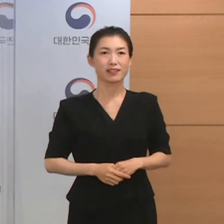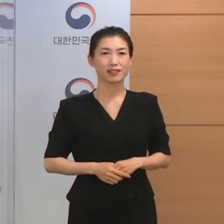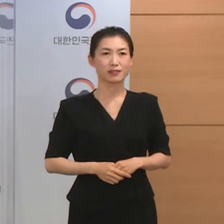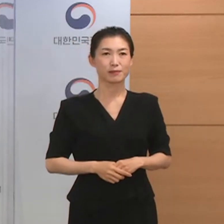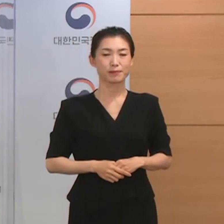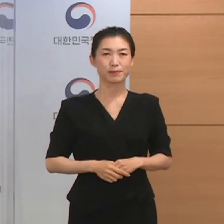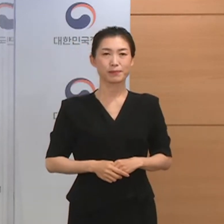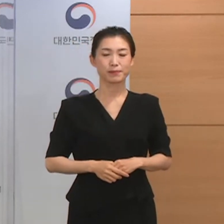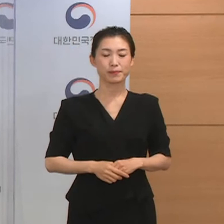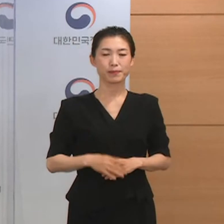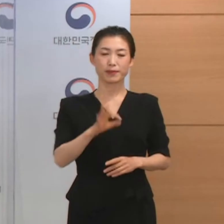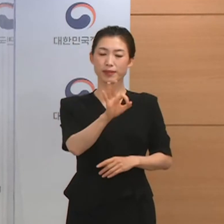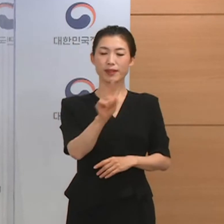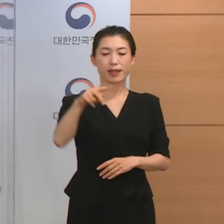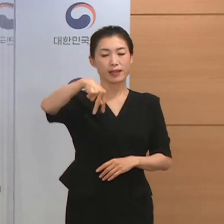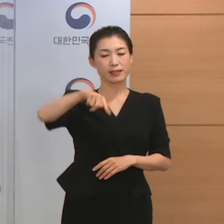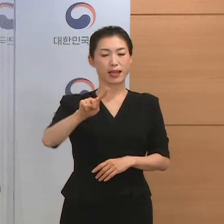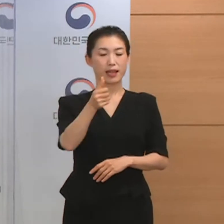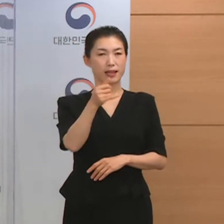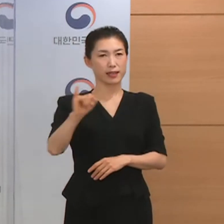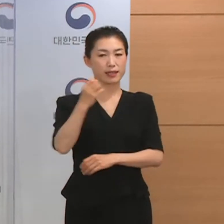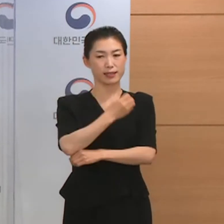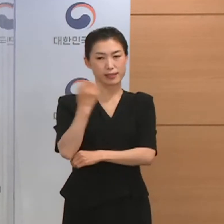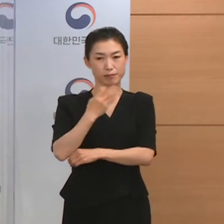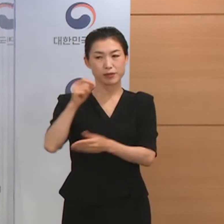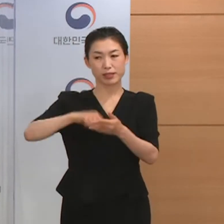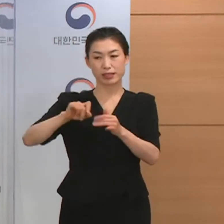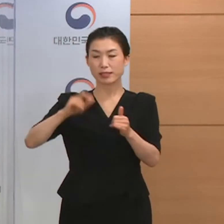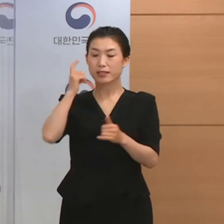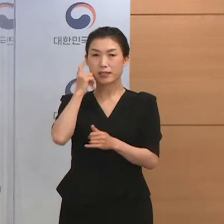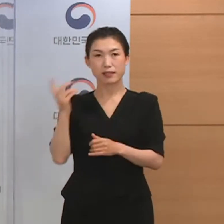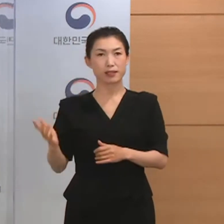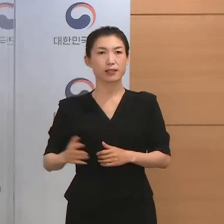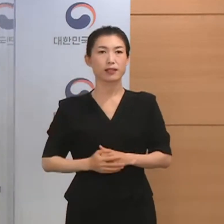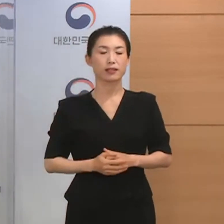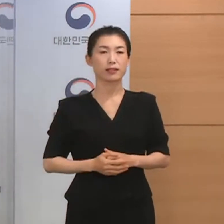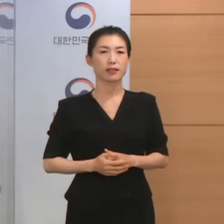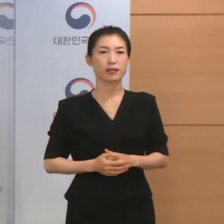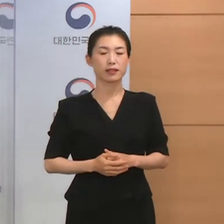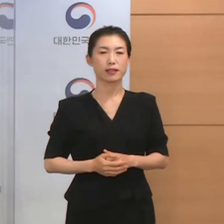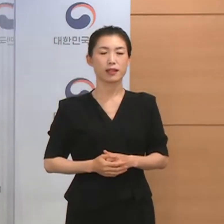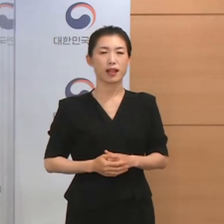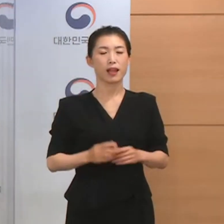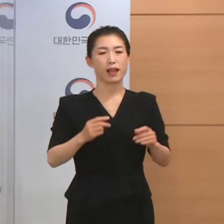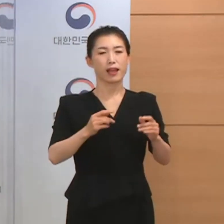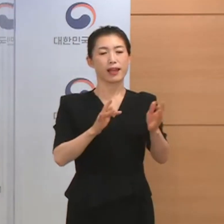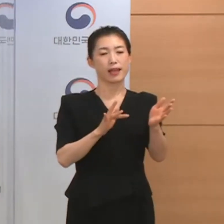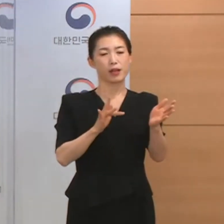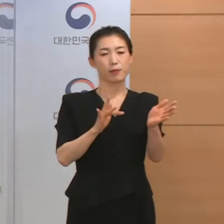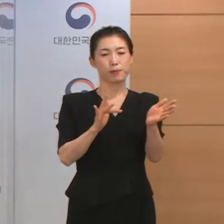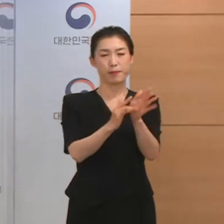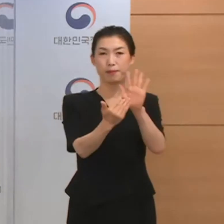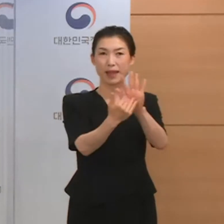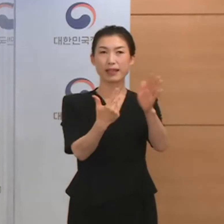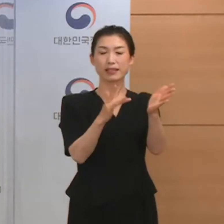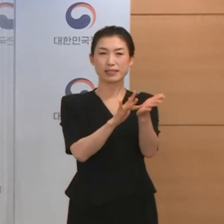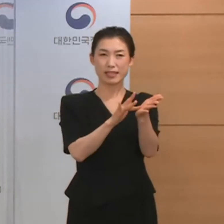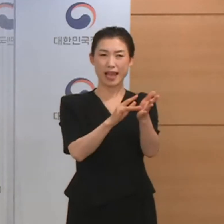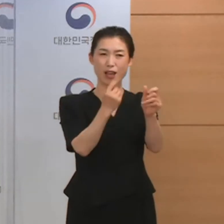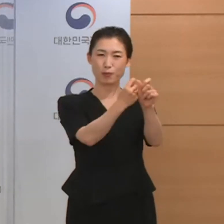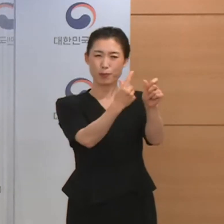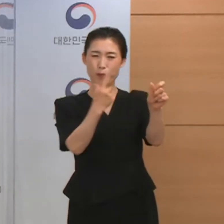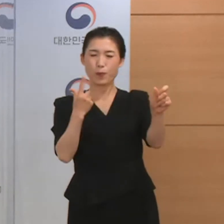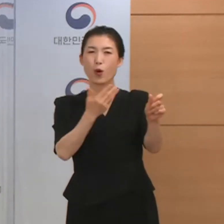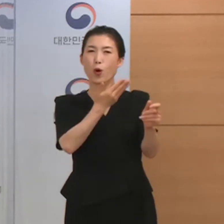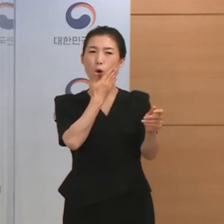네, 아사히신문 황선진 기자님 질의입니다. 최소 잔여용 주사기 공급이 차질을 빚고 있다는 보도가